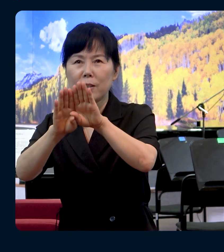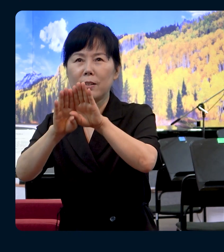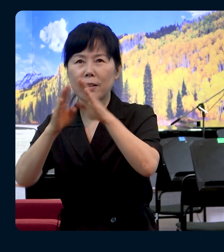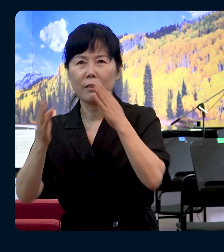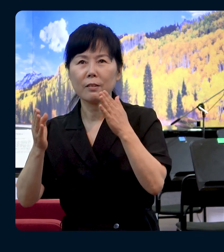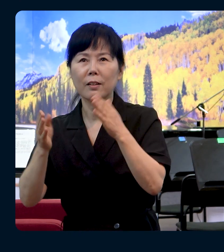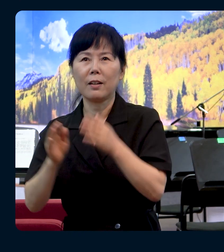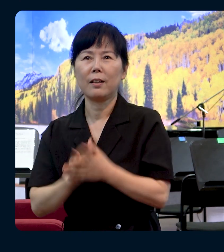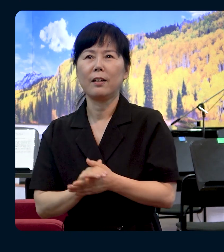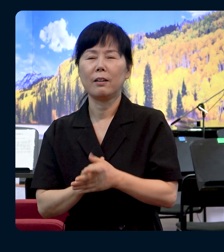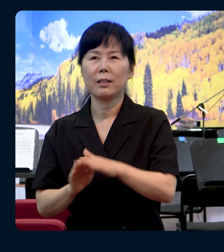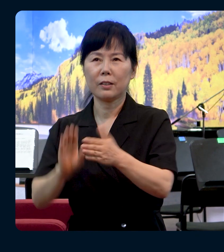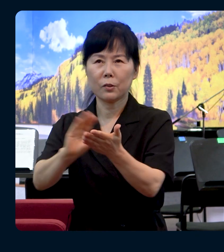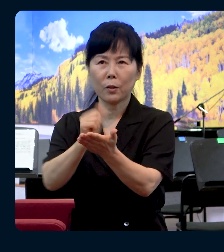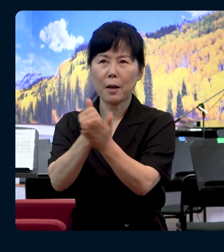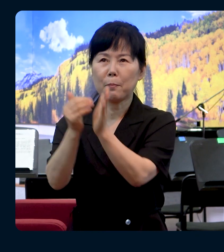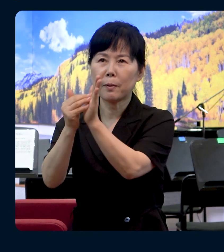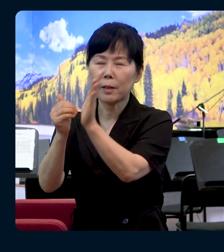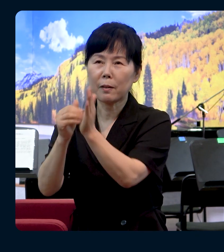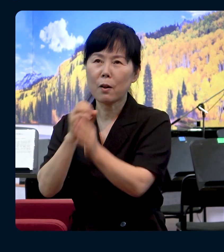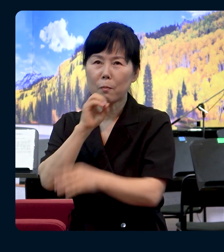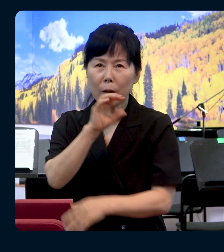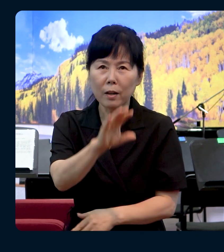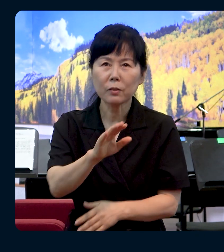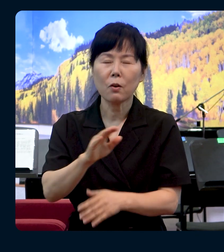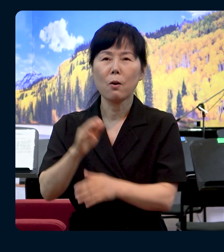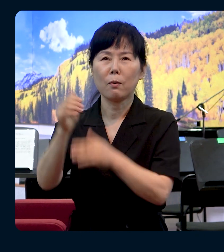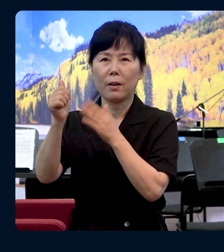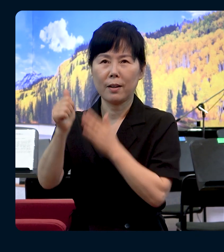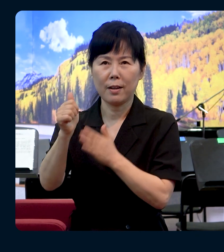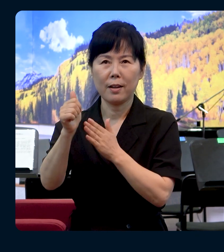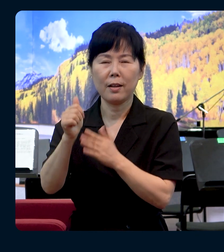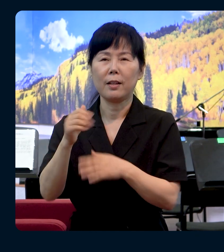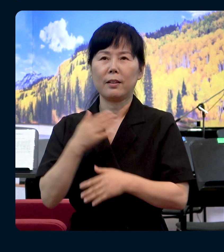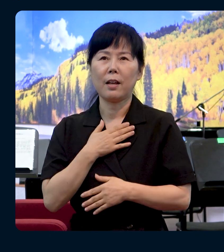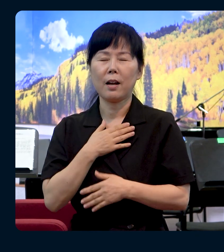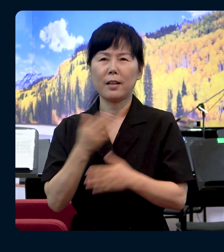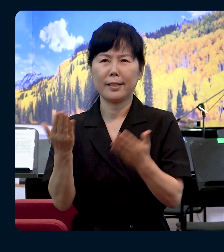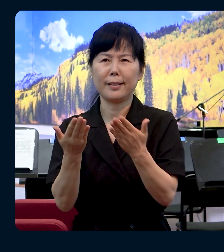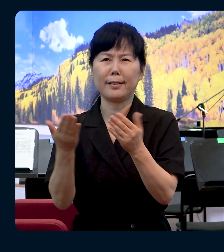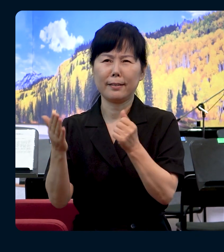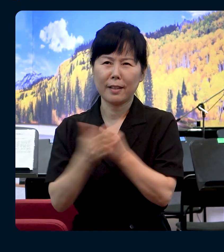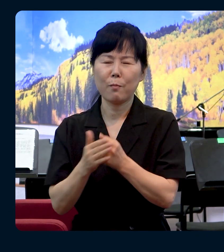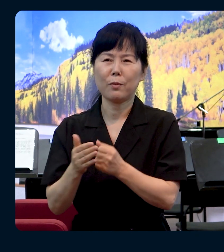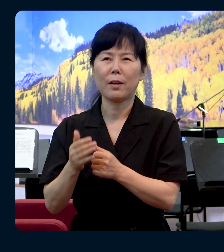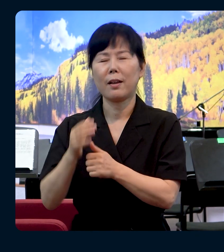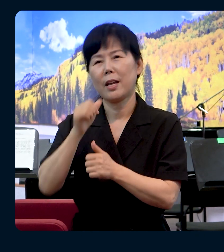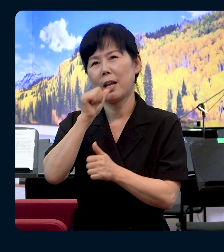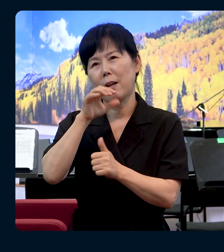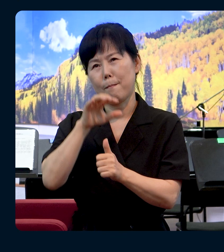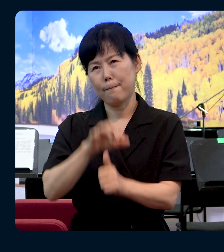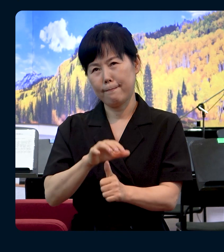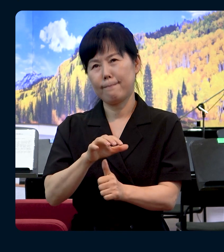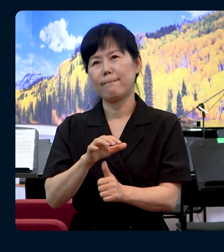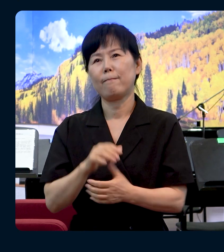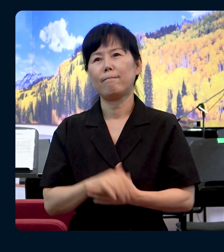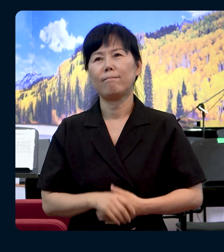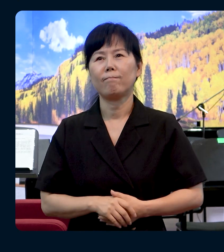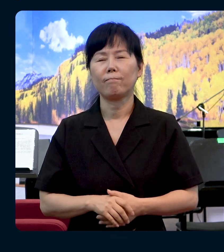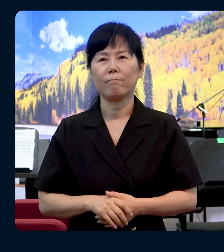문을 우리에게 열어주사 그리스도의 비밀을 말하게 하시기를 구하라. 내가 이 일 때문에 매임을